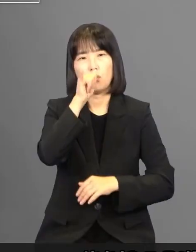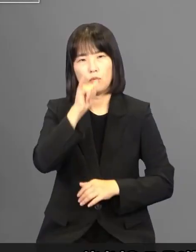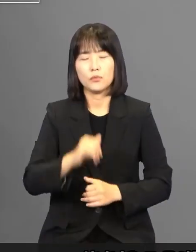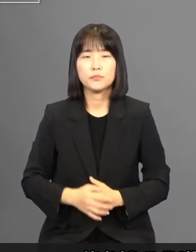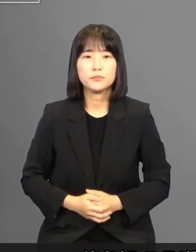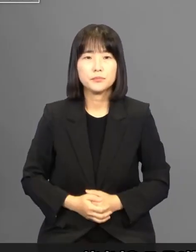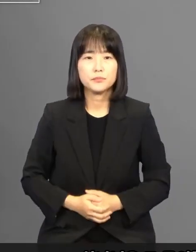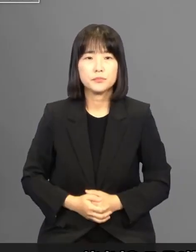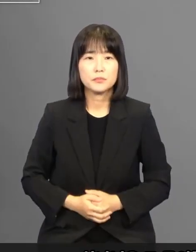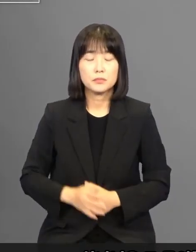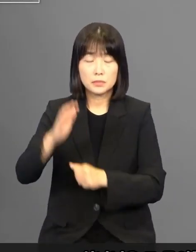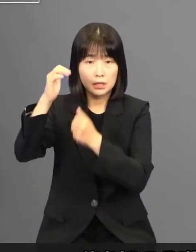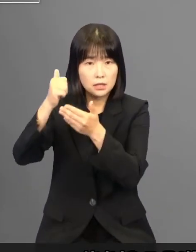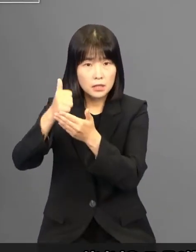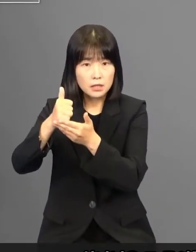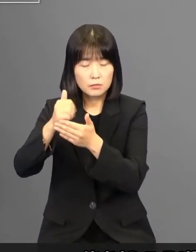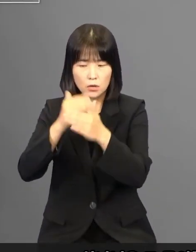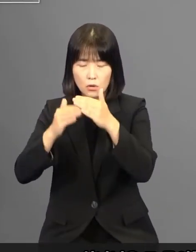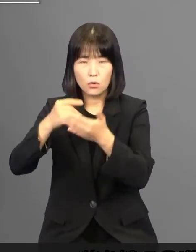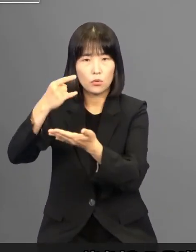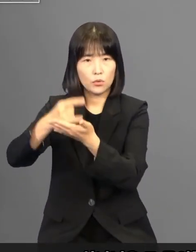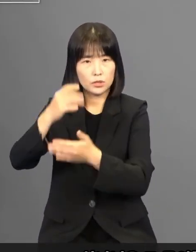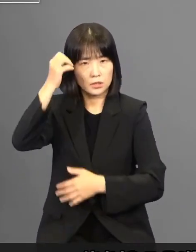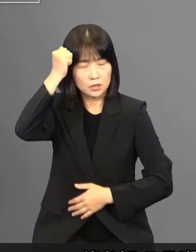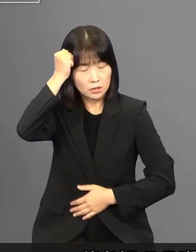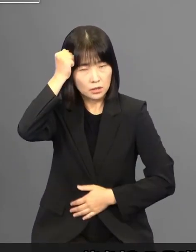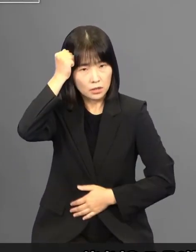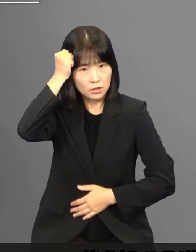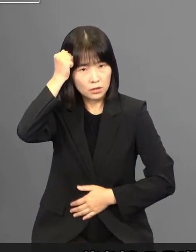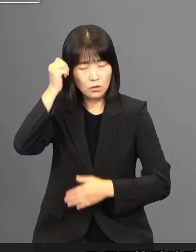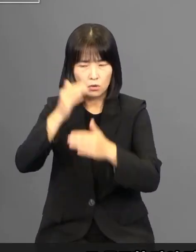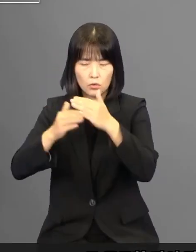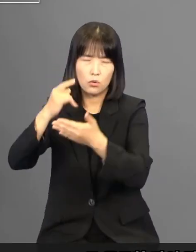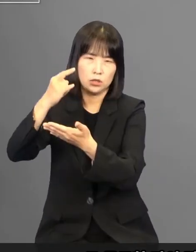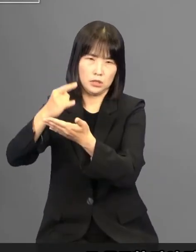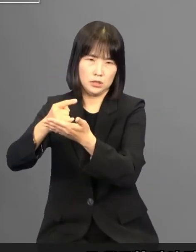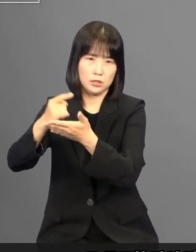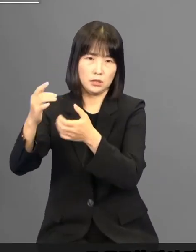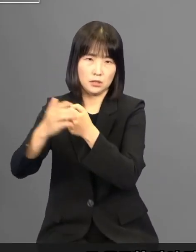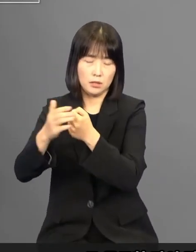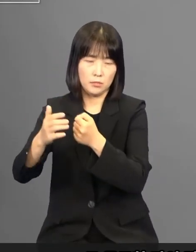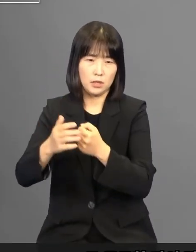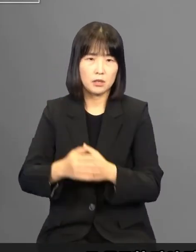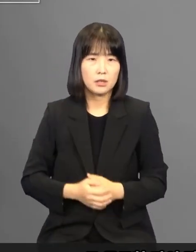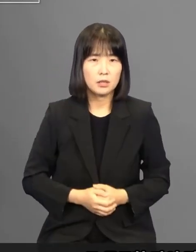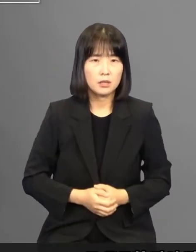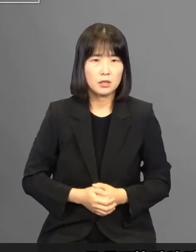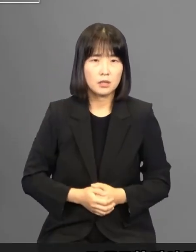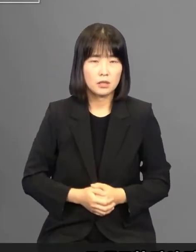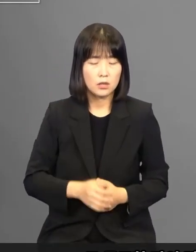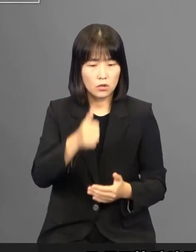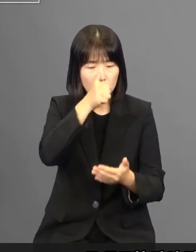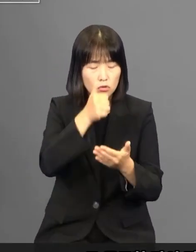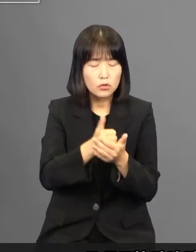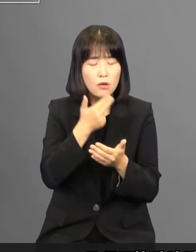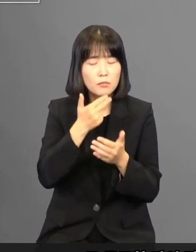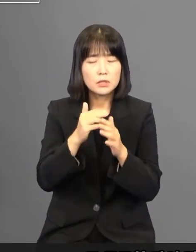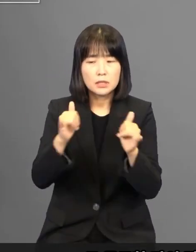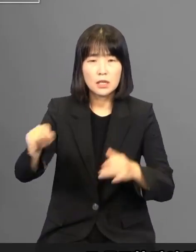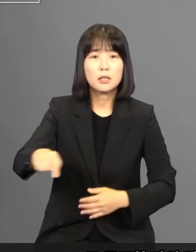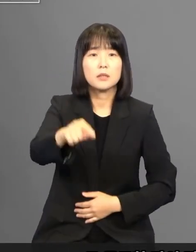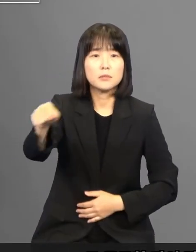있죠. 하나님은 그 공의를 기억하시고 공의로우셔서 그 무고한 자의 핏값을